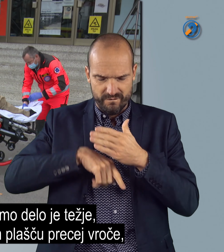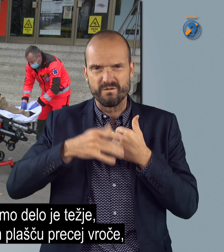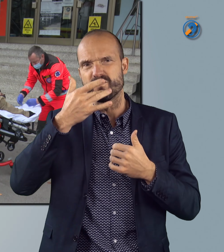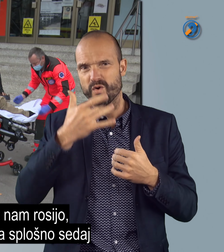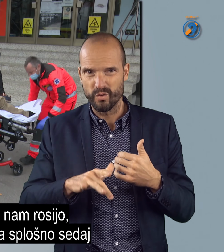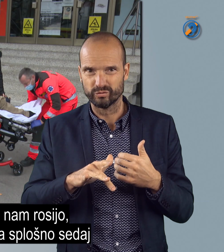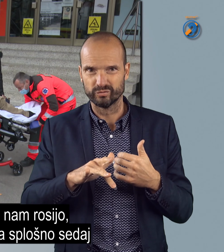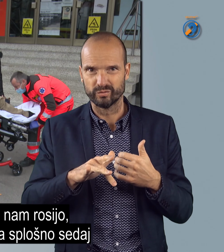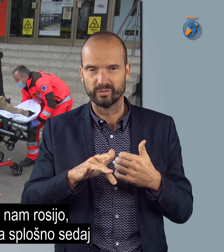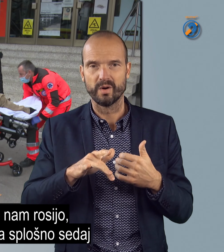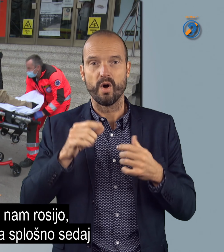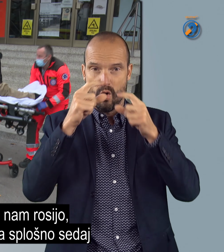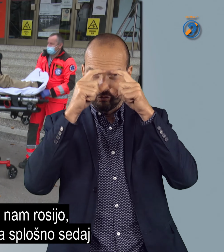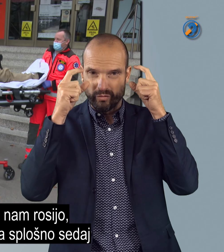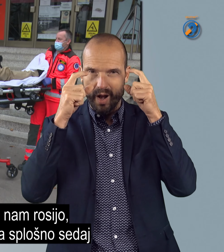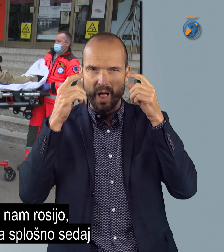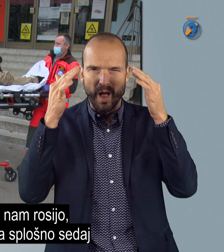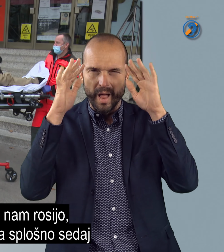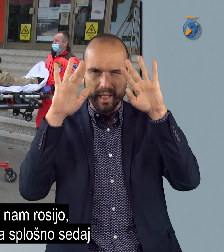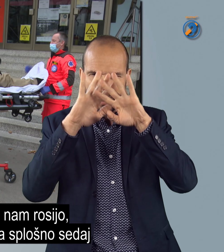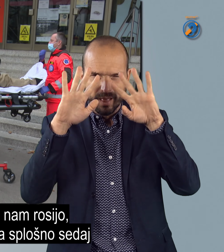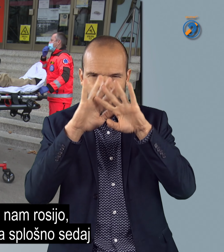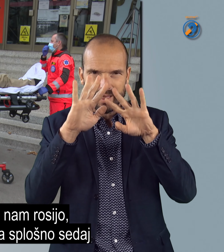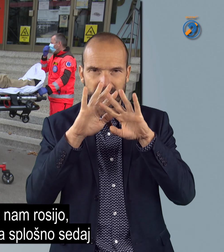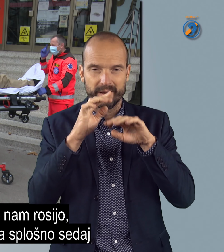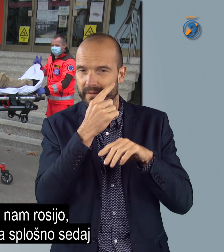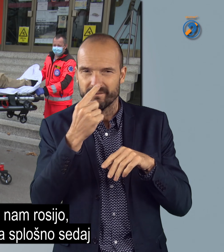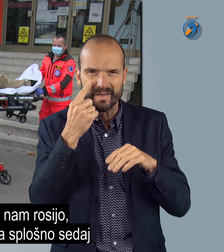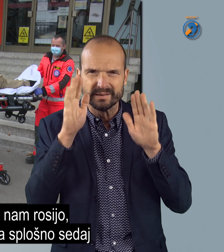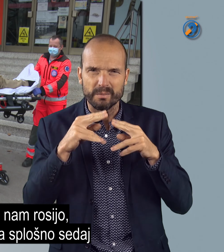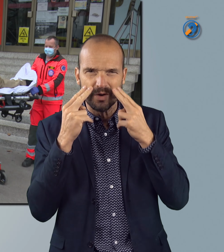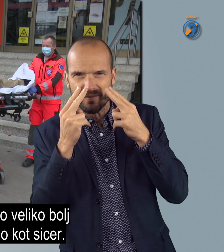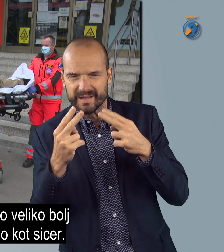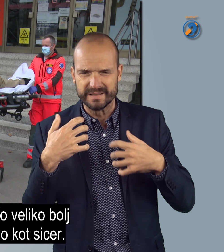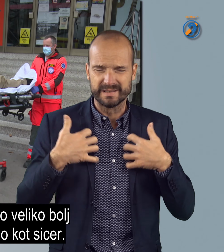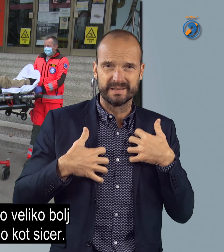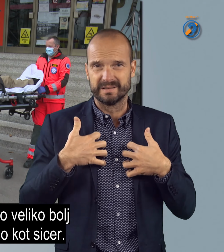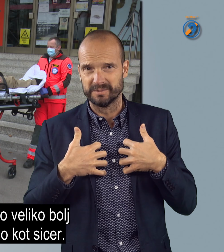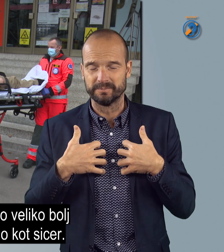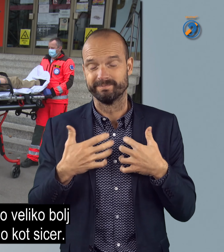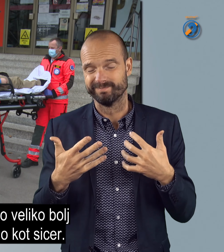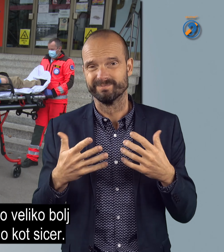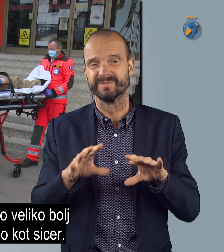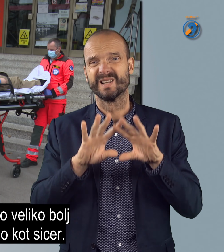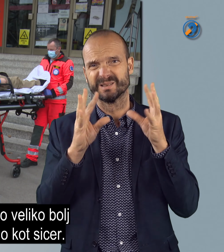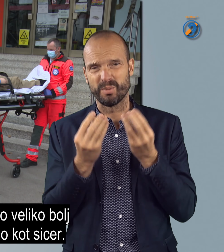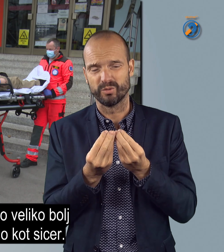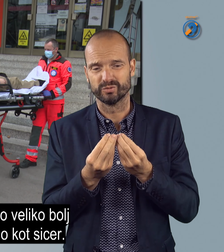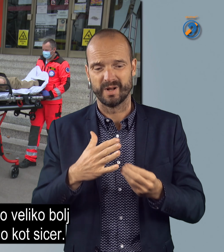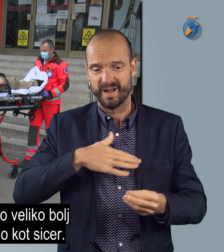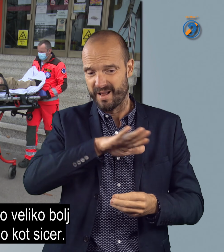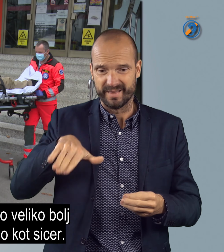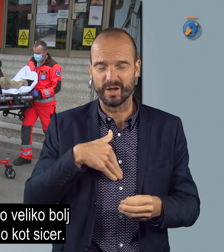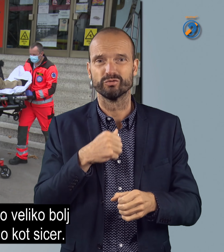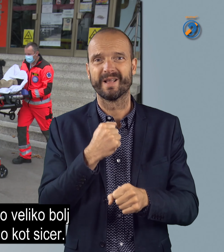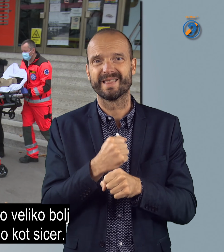vroče. Očala se nam rosijo, tako da včasih je tudi vidno polje slabše. Tako da, bom rekel, na splošno se naše